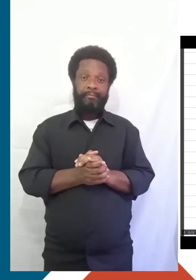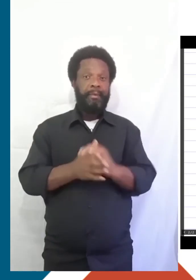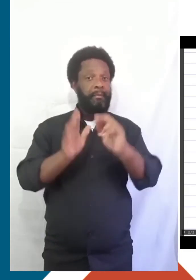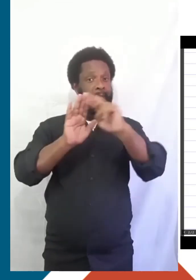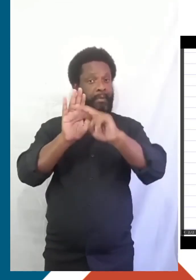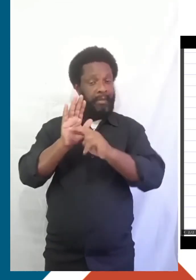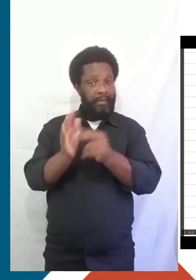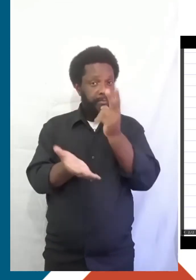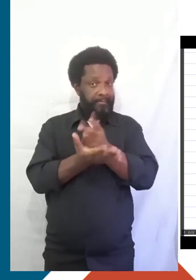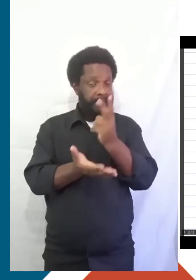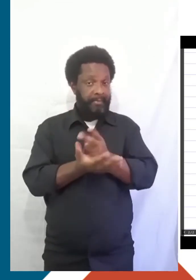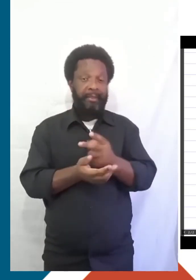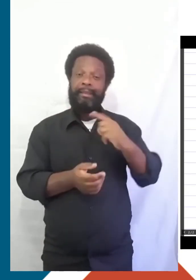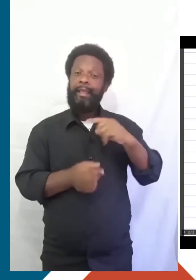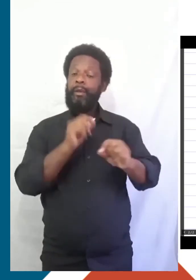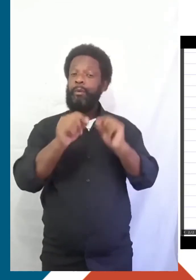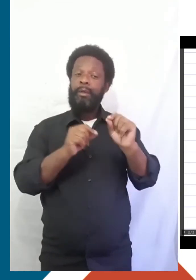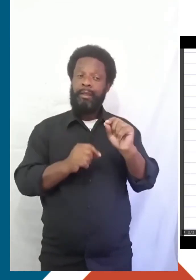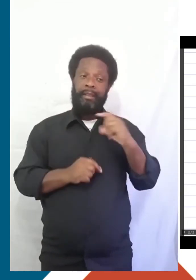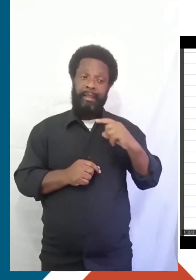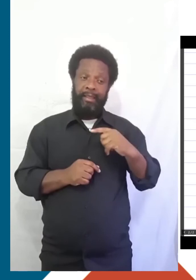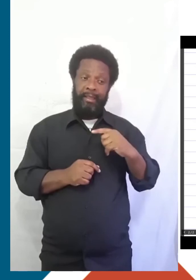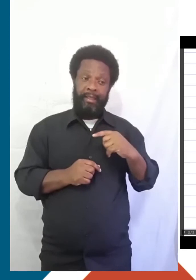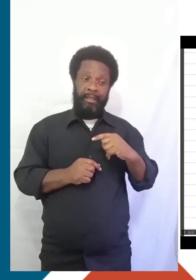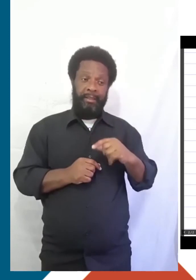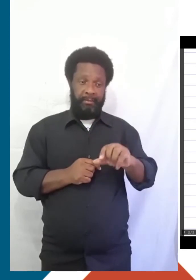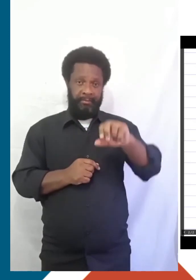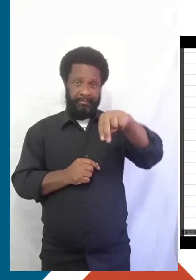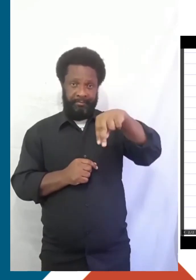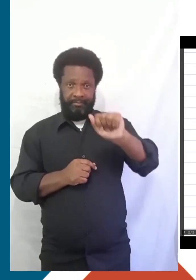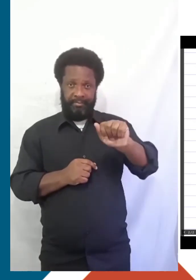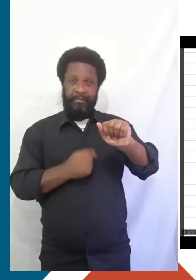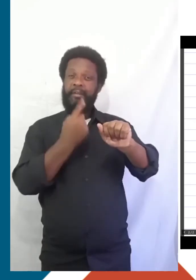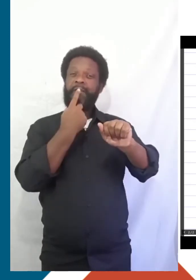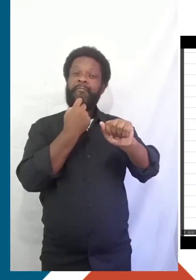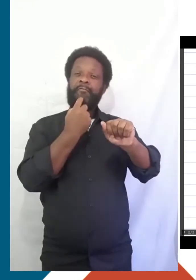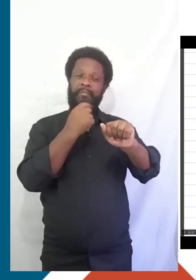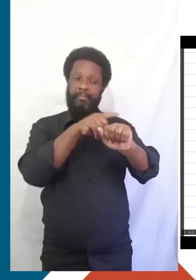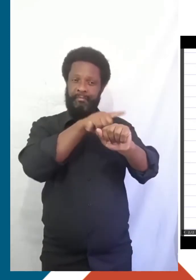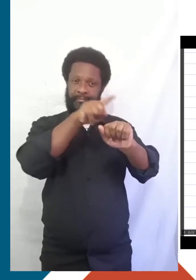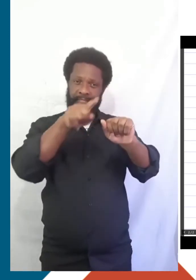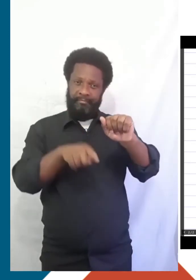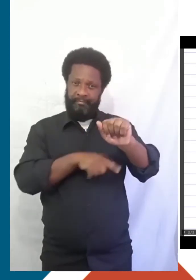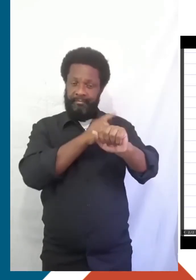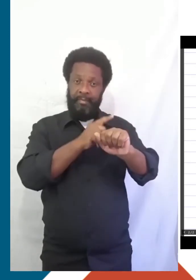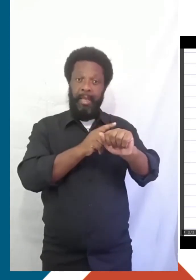É o mesmo princípio. A gente tem uma carga positiva,